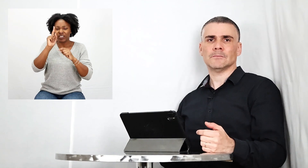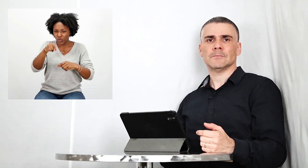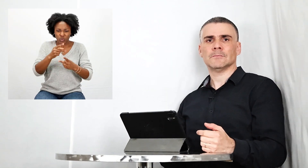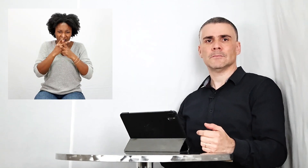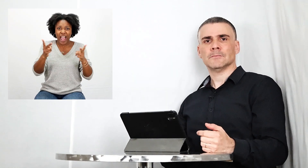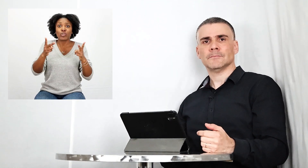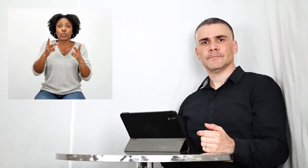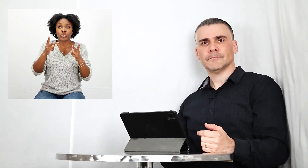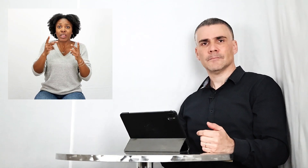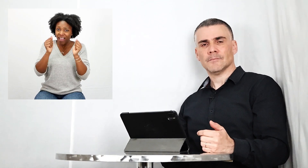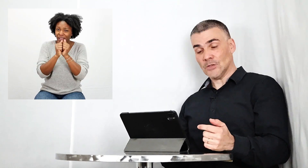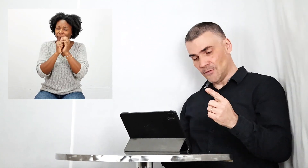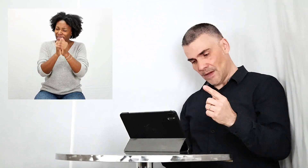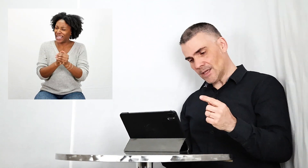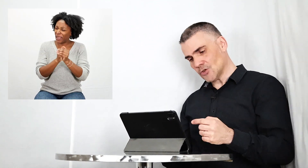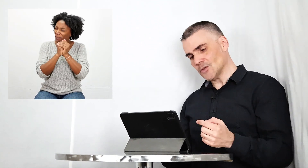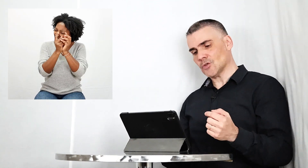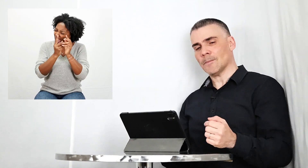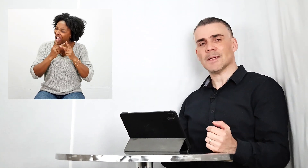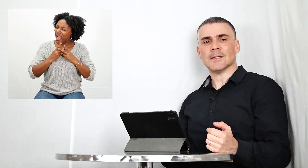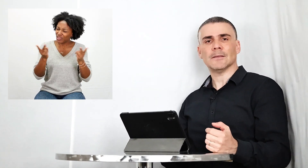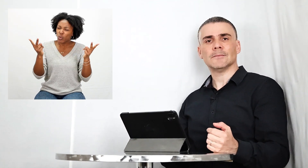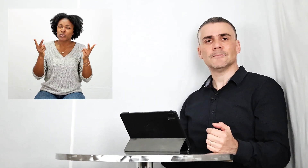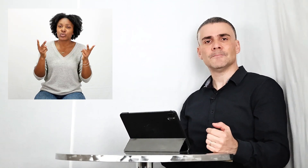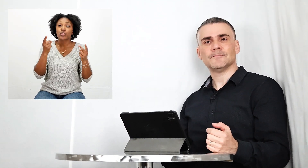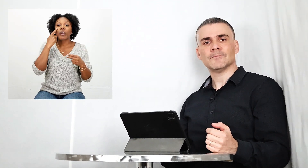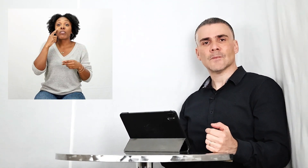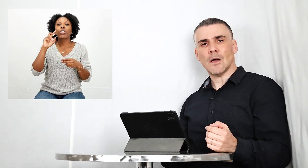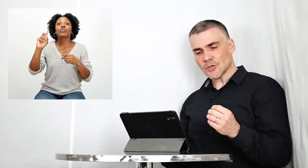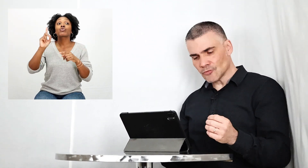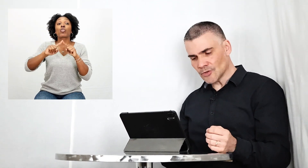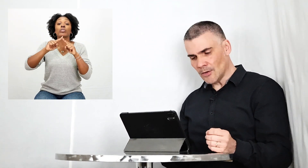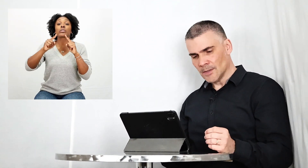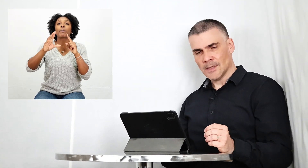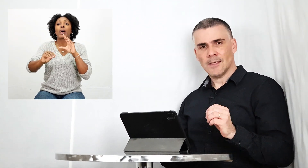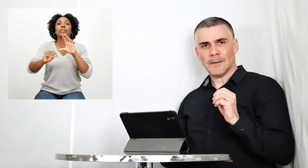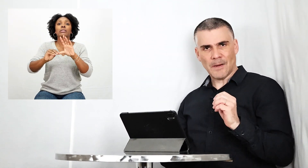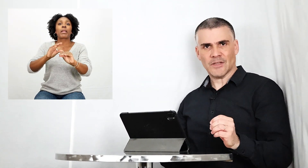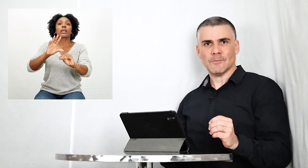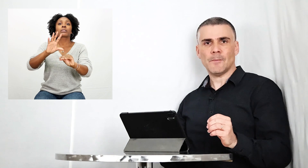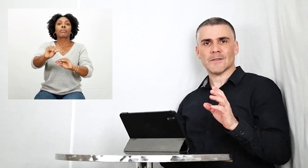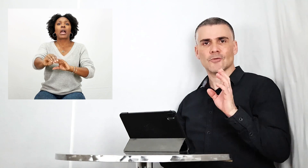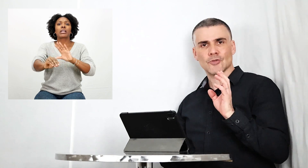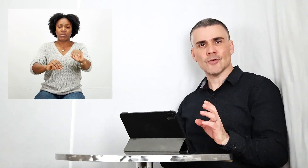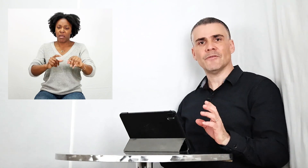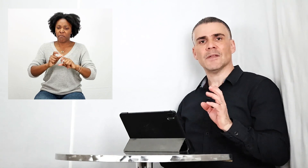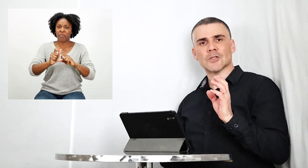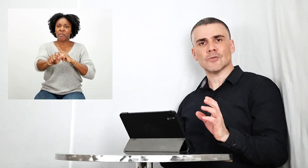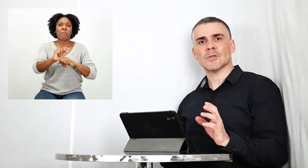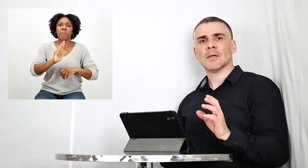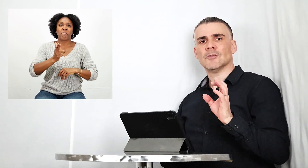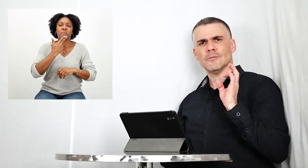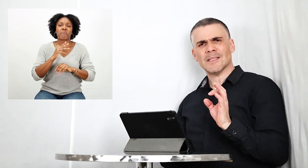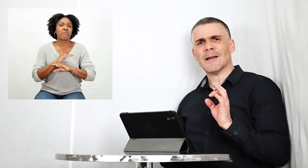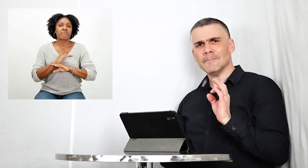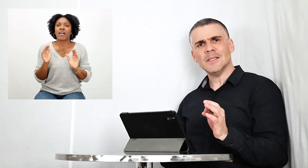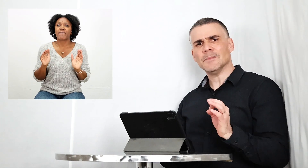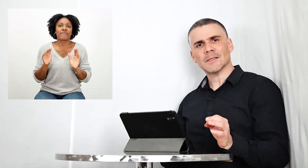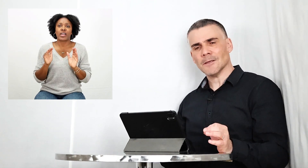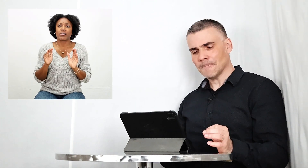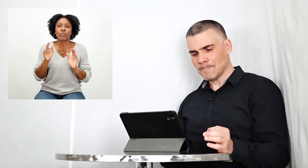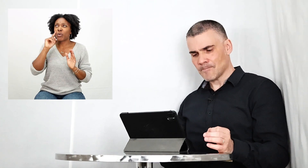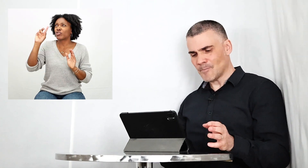prière. Et tu verras que les choses vont se placer. En son temps et parfaitement parce que Dieu fait les choses d'une